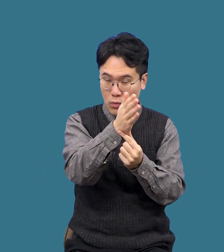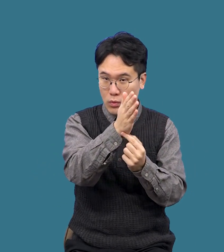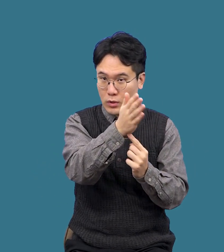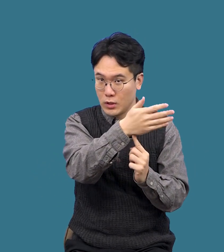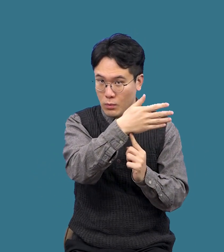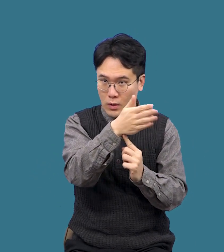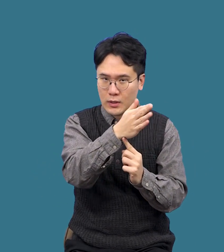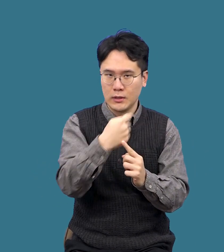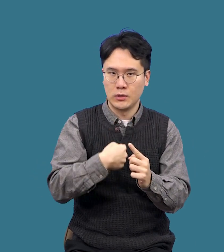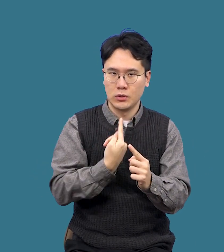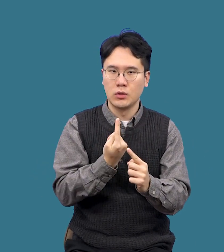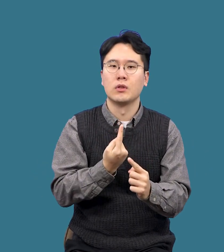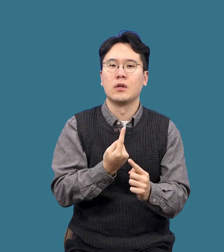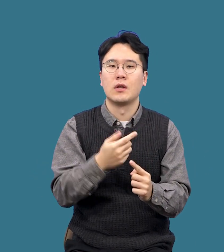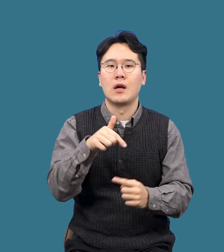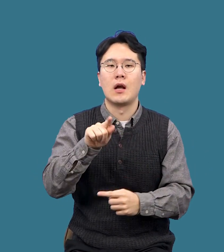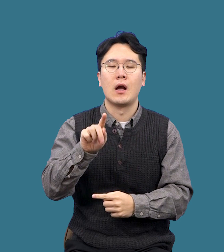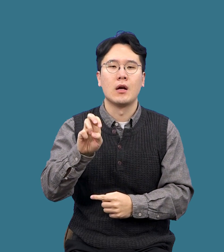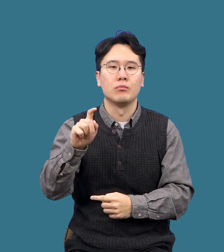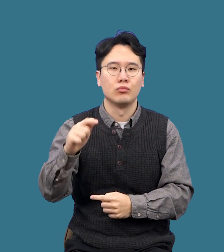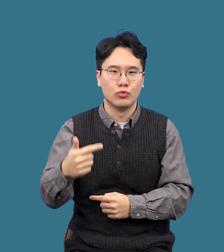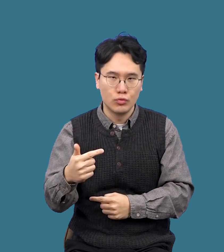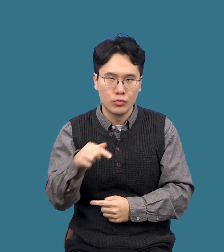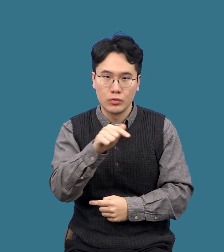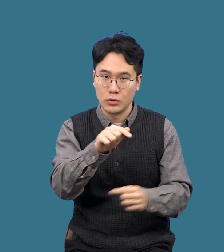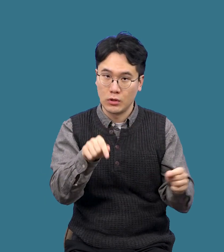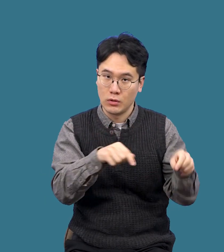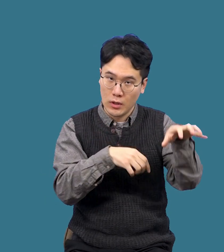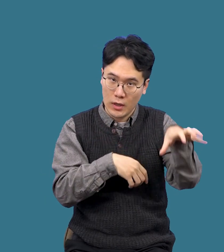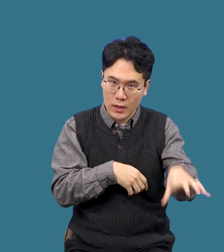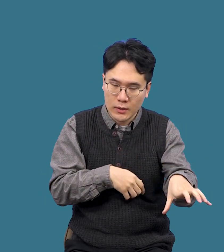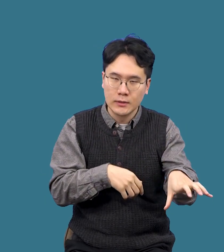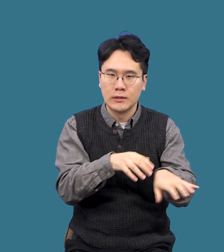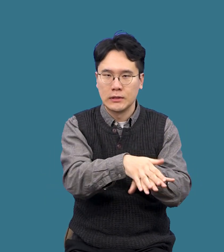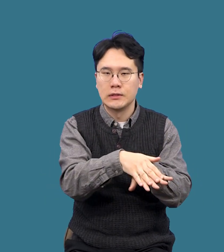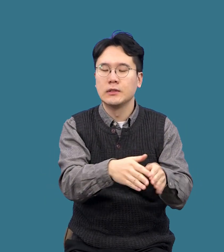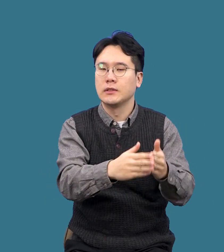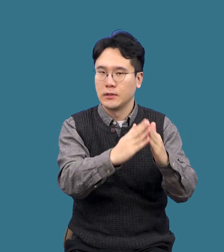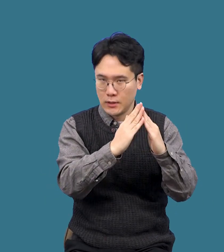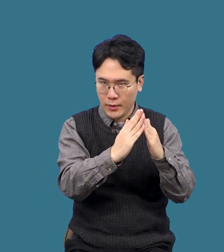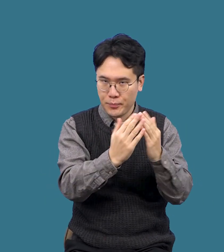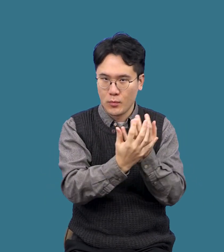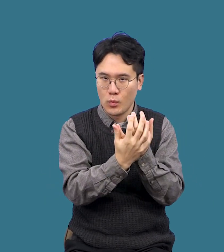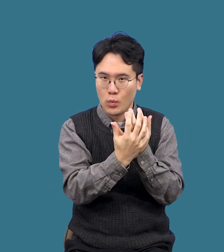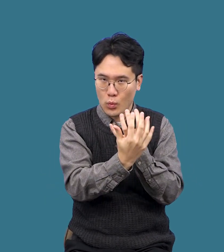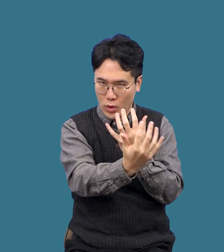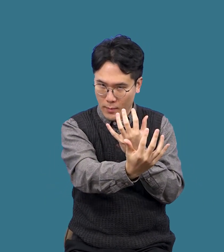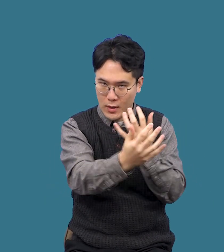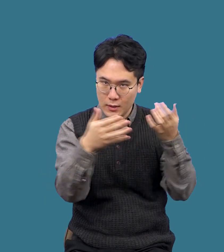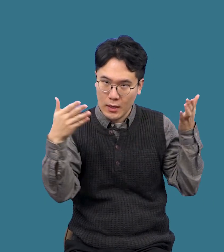진을 치되 회막을 향하여 사방으로 진을 치라.